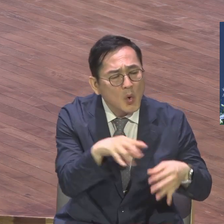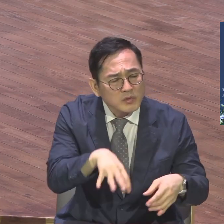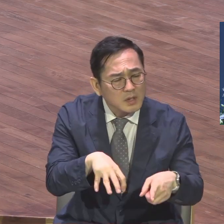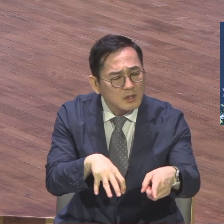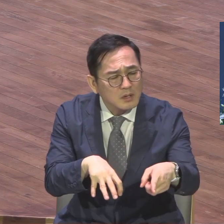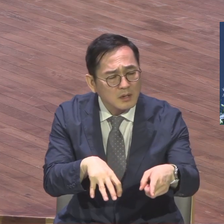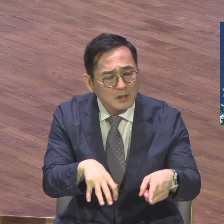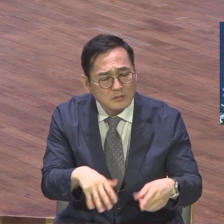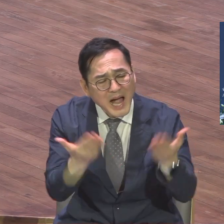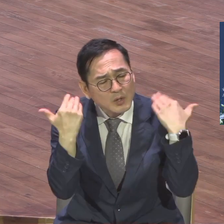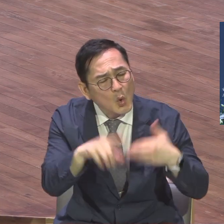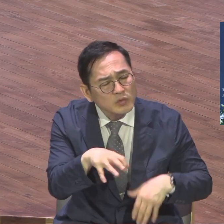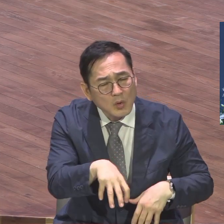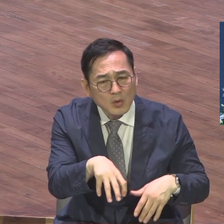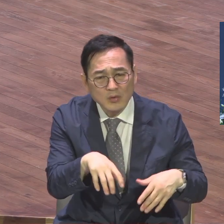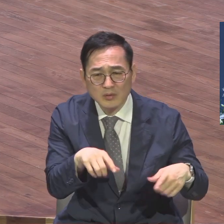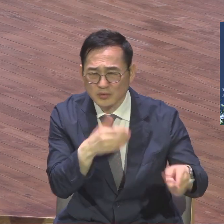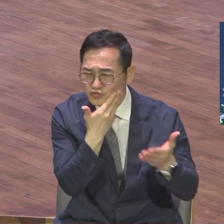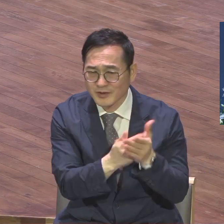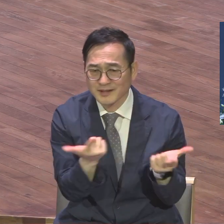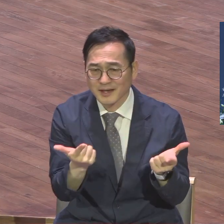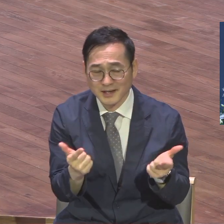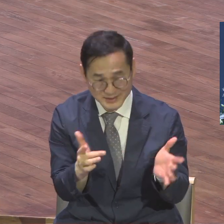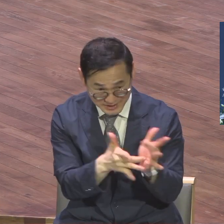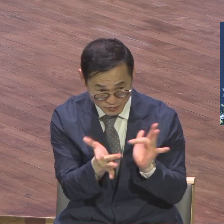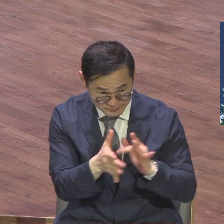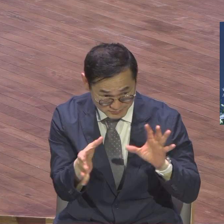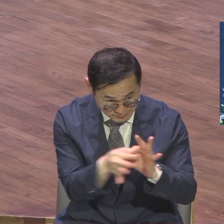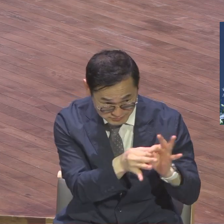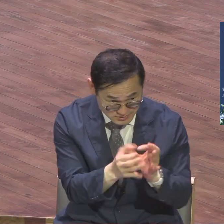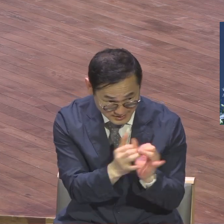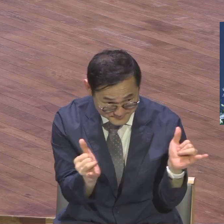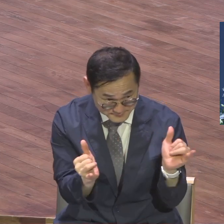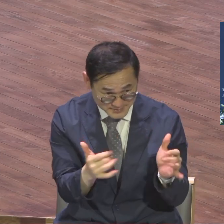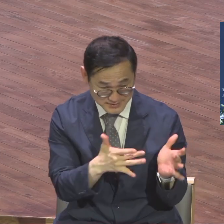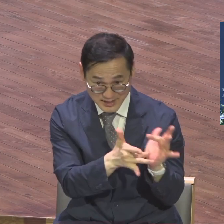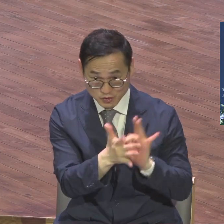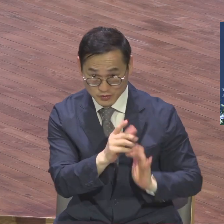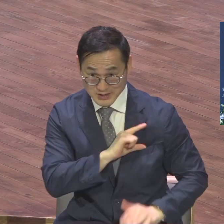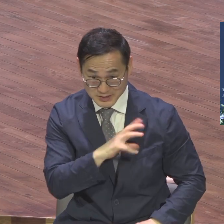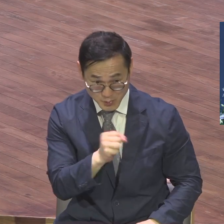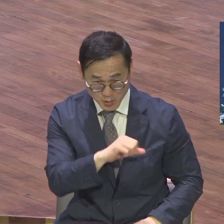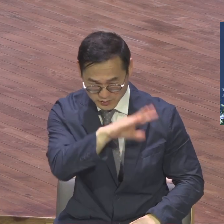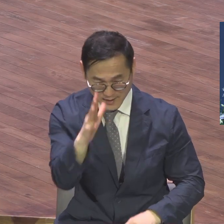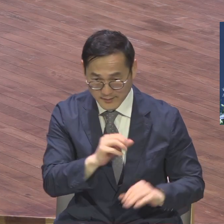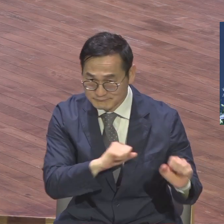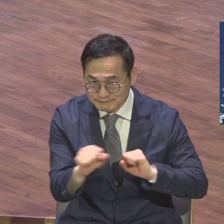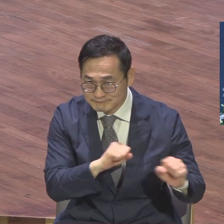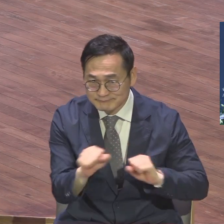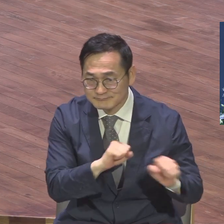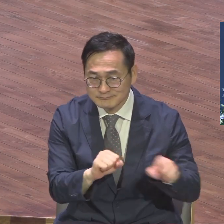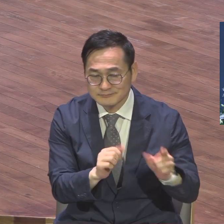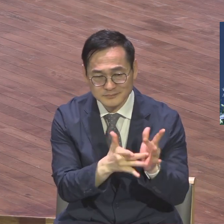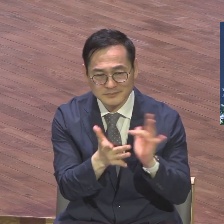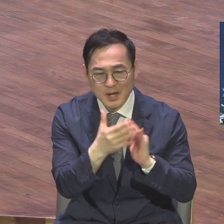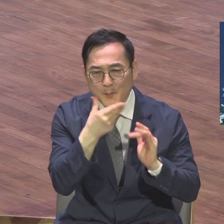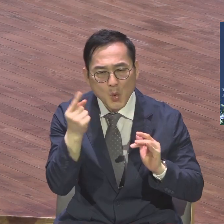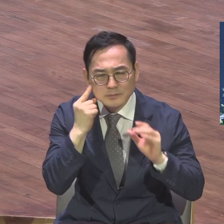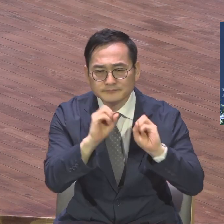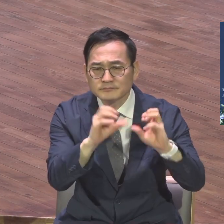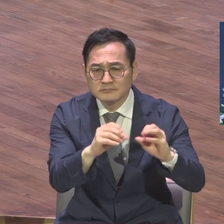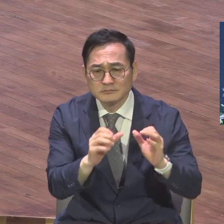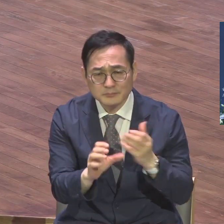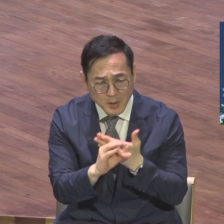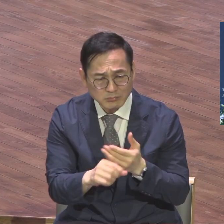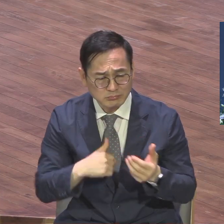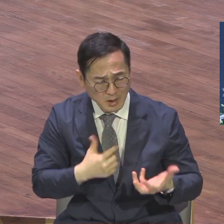정말 예수님께 속해 있고 예수님 이름으로 모든 일을 하고 있다고 하면 문제될 것이